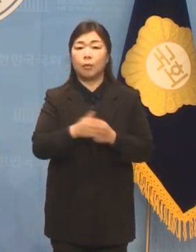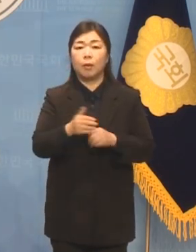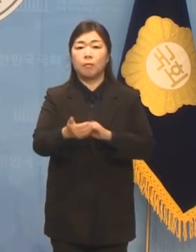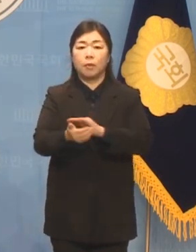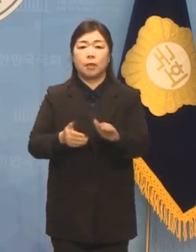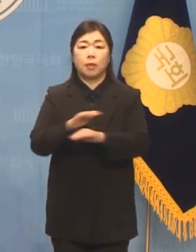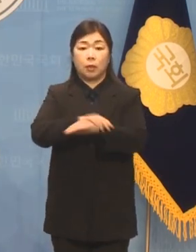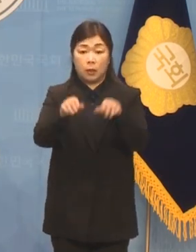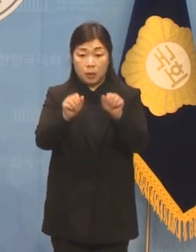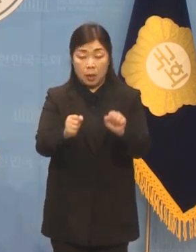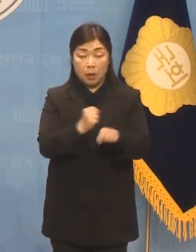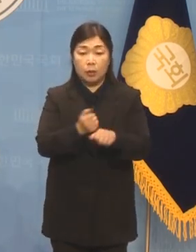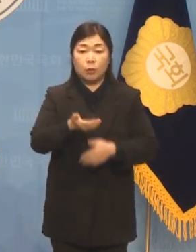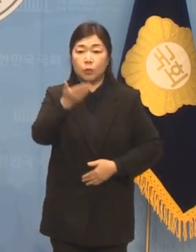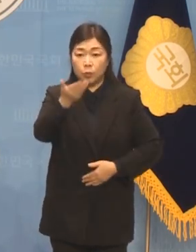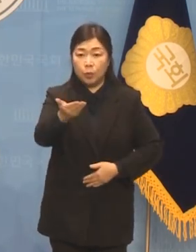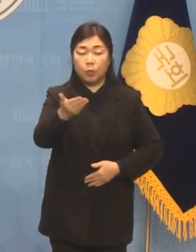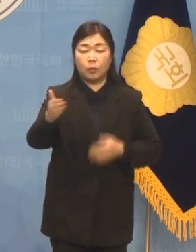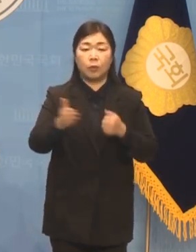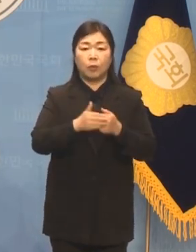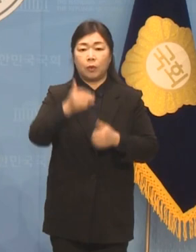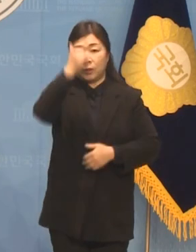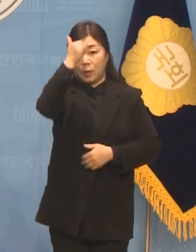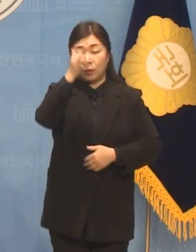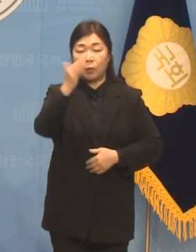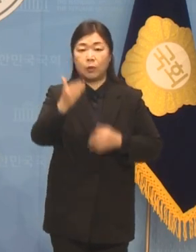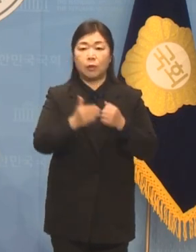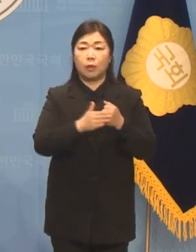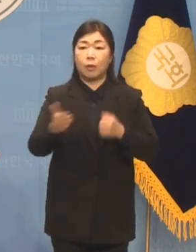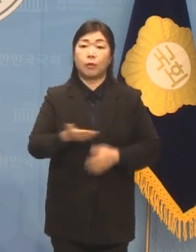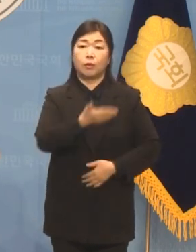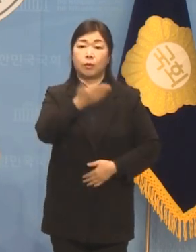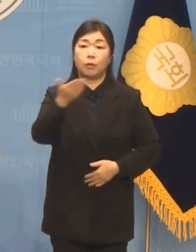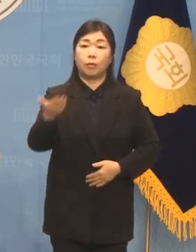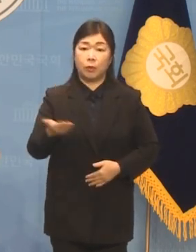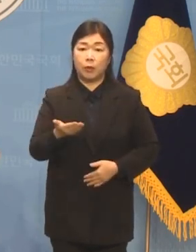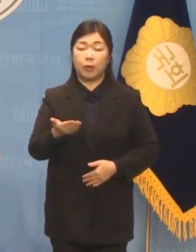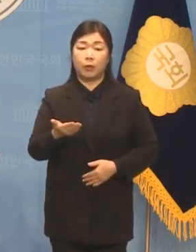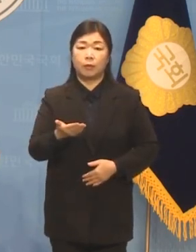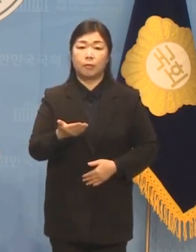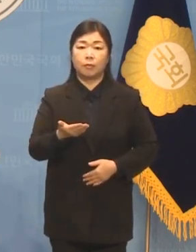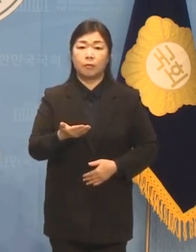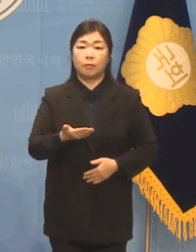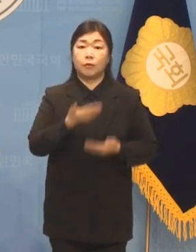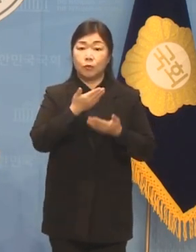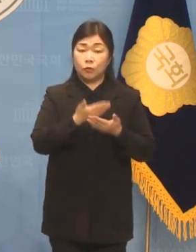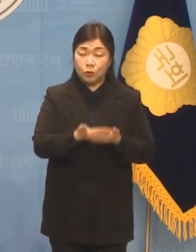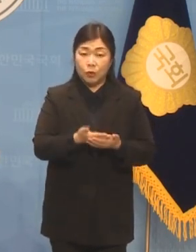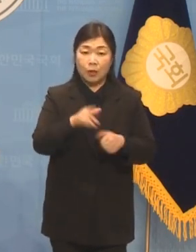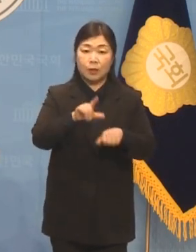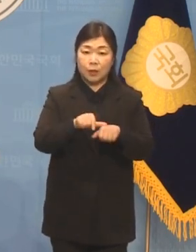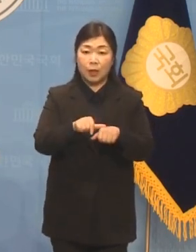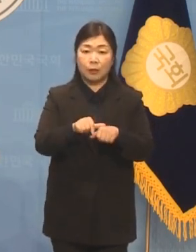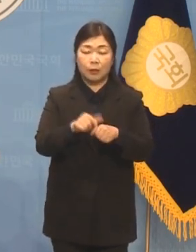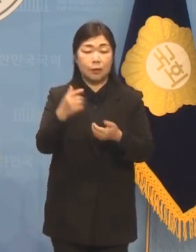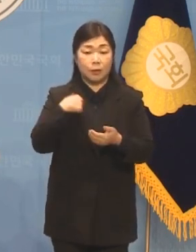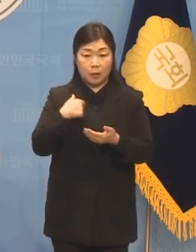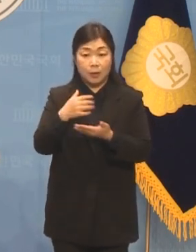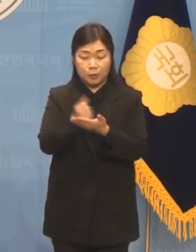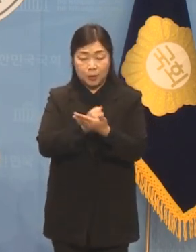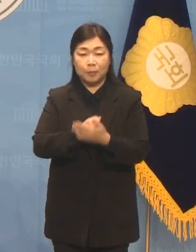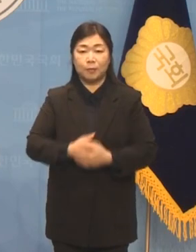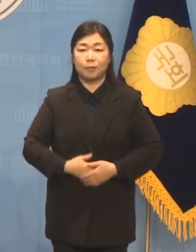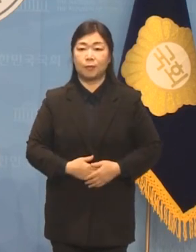여러분께도 인사를 드리는 것이 예의라고 생각해서 여러분의 귀중한 시간을 잠깐 내게 되었습니다.